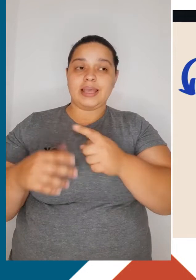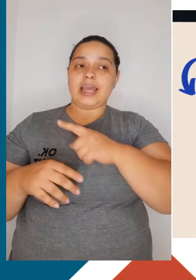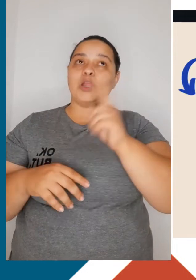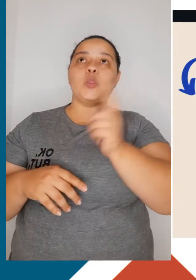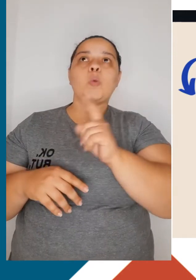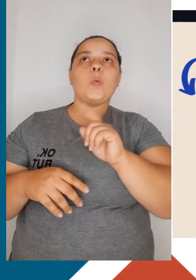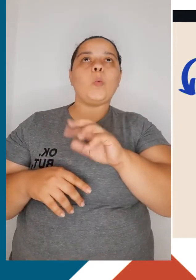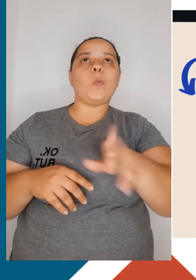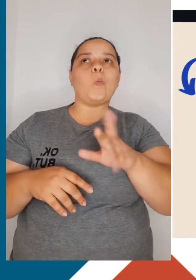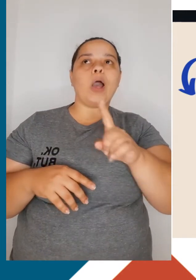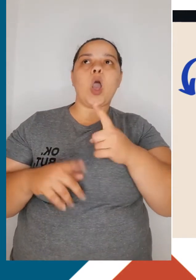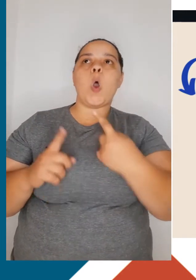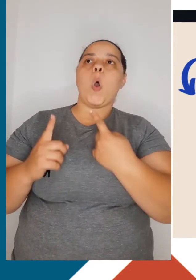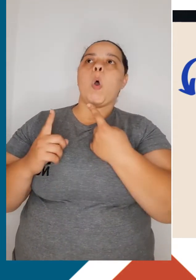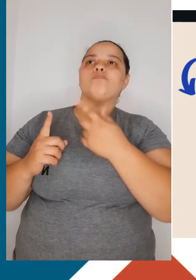não eram